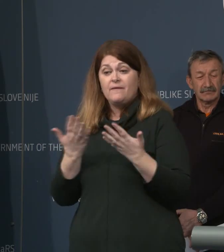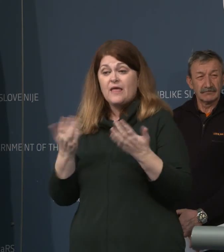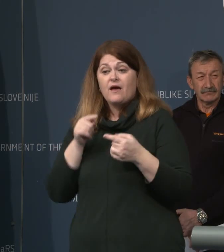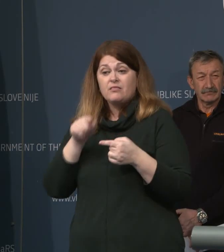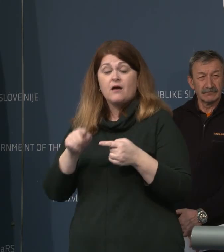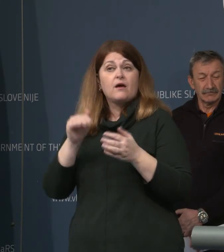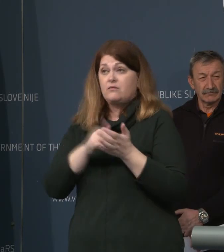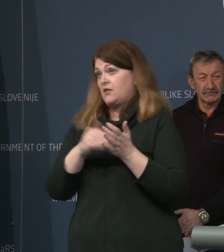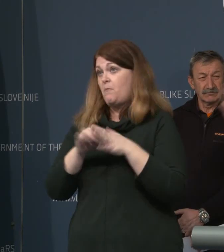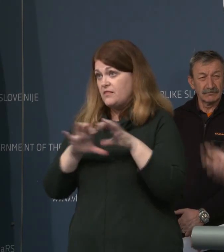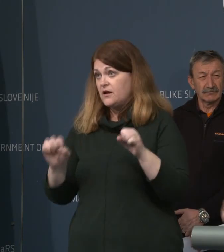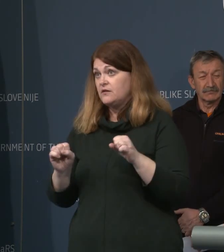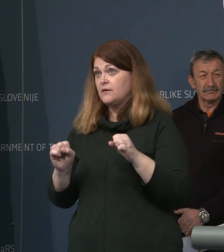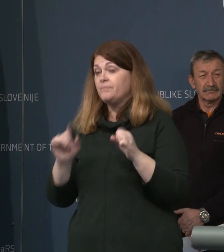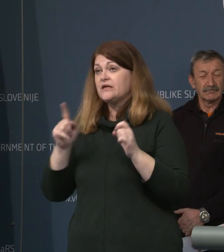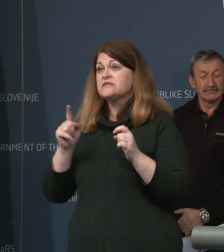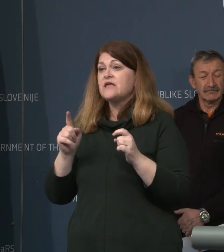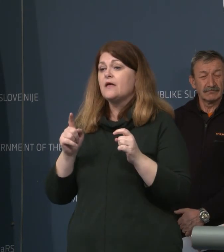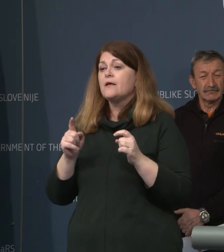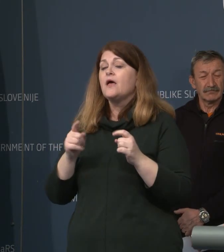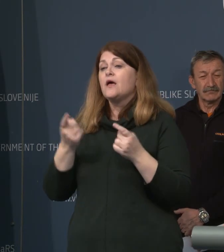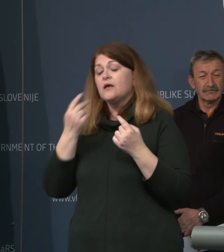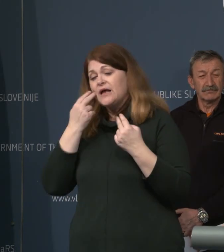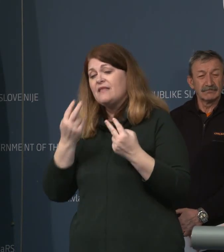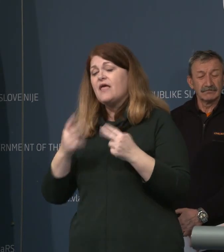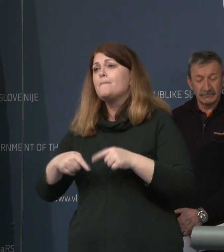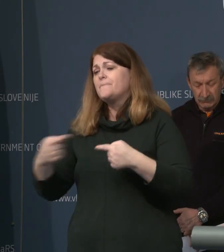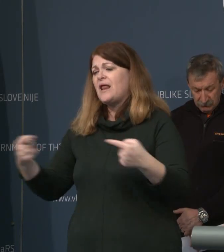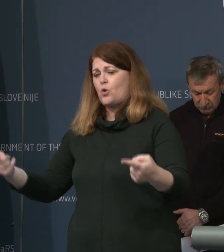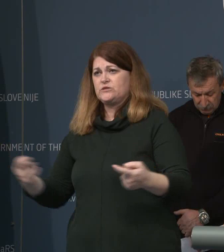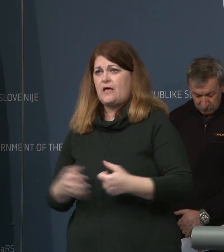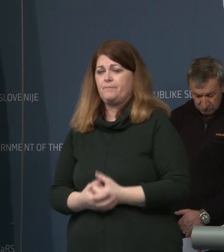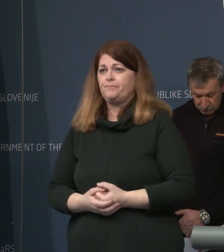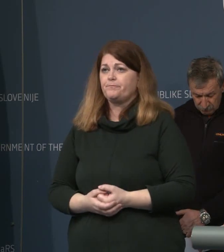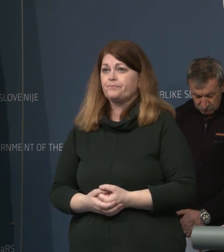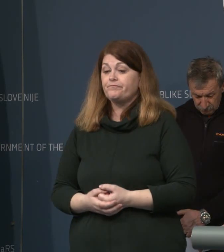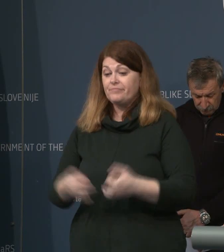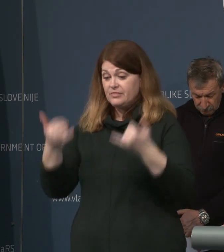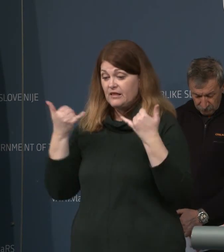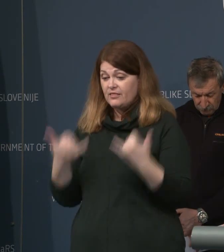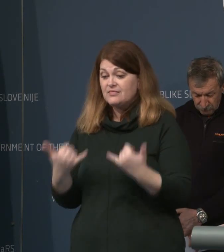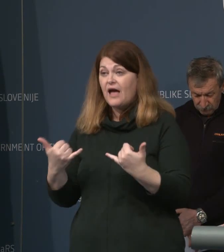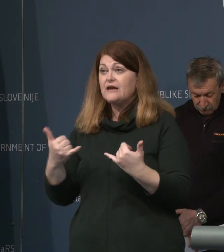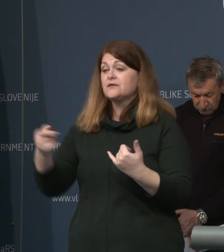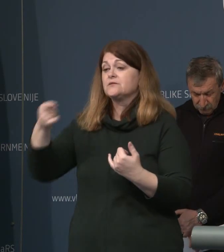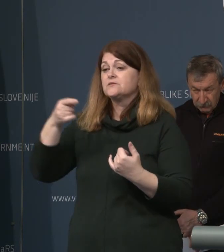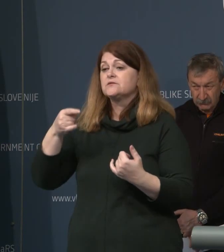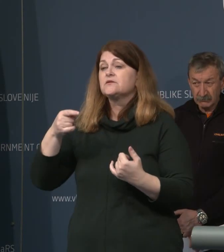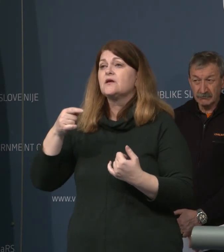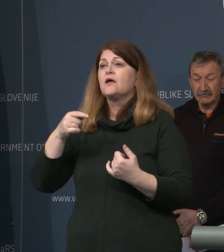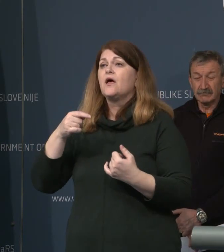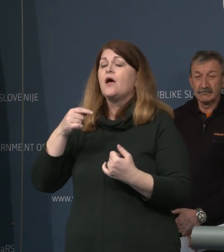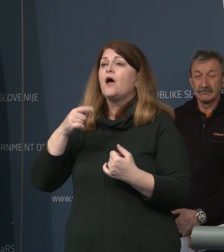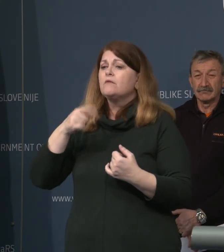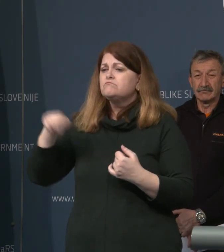takega treba narediti, saj z očmi prenašanja okužbe. Kot rečeno, danes se ljudje, imam vtis, da